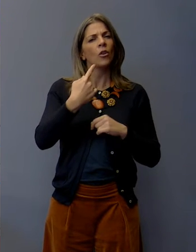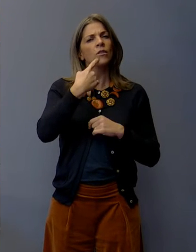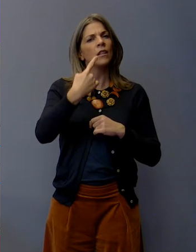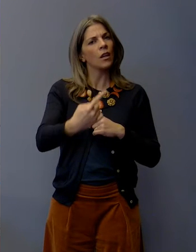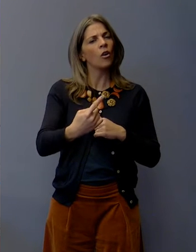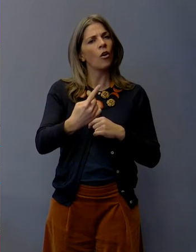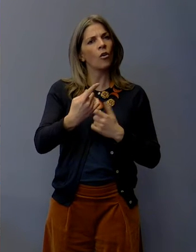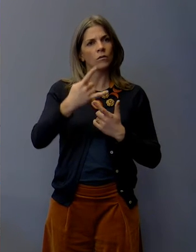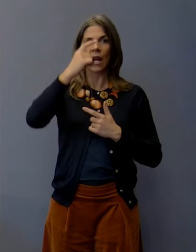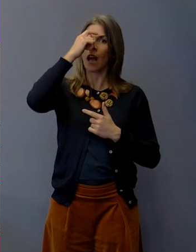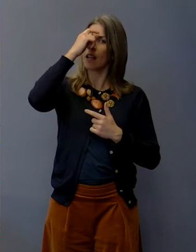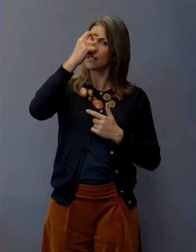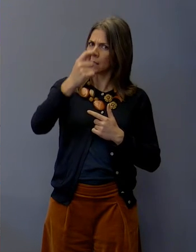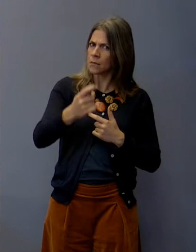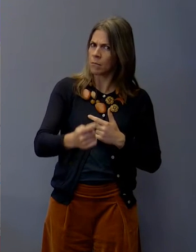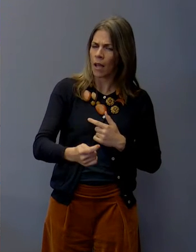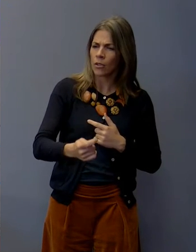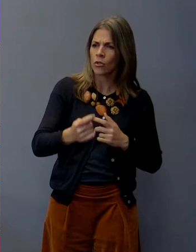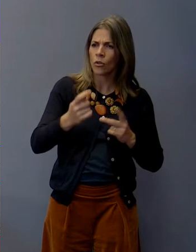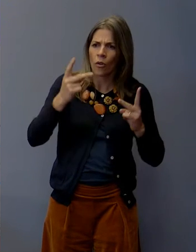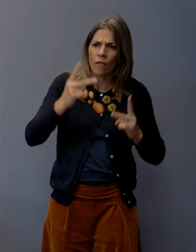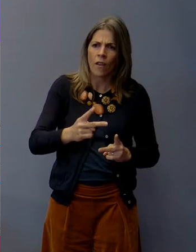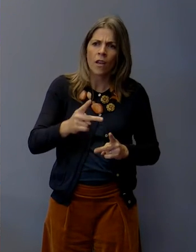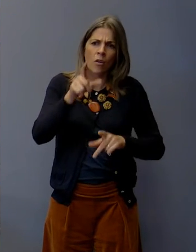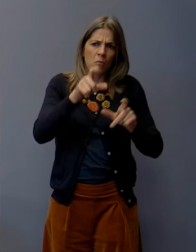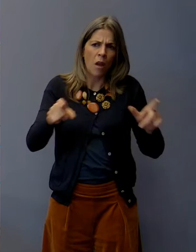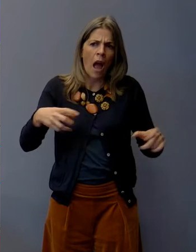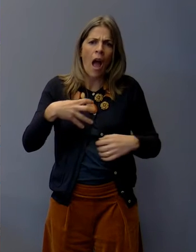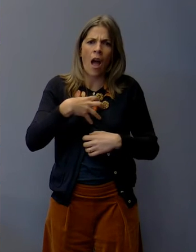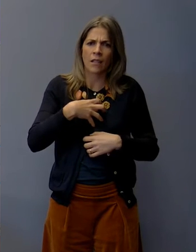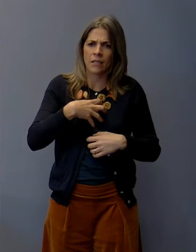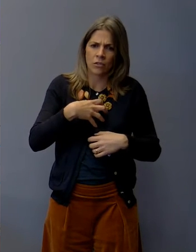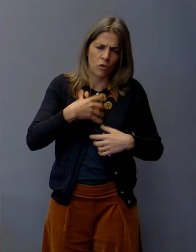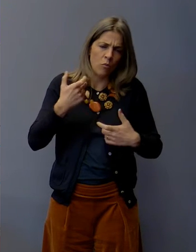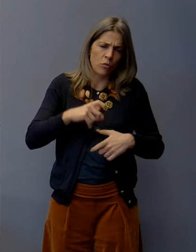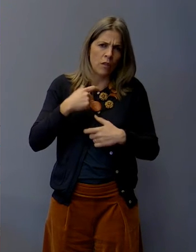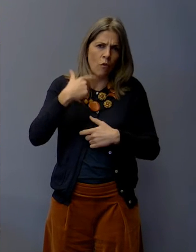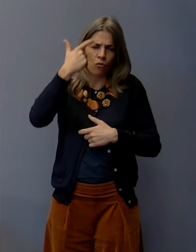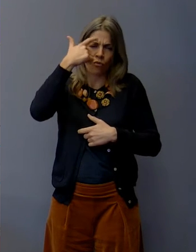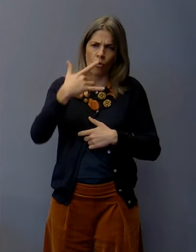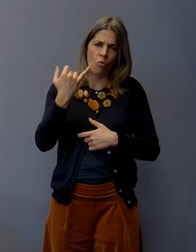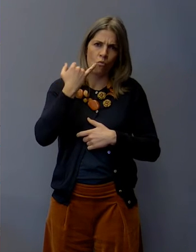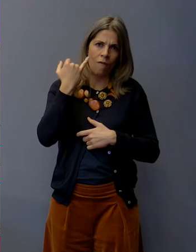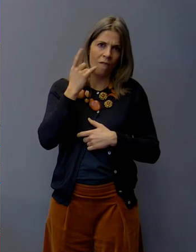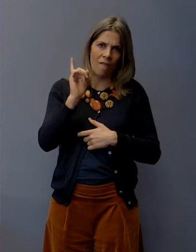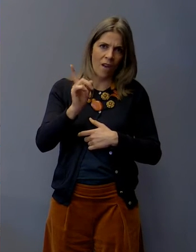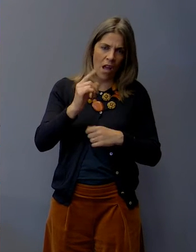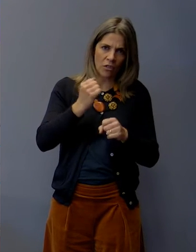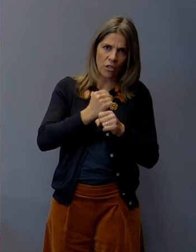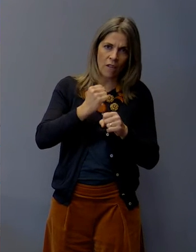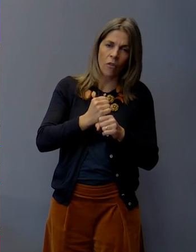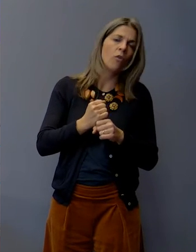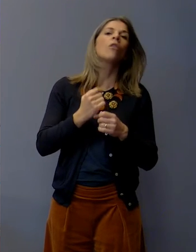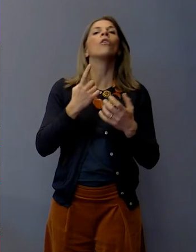nei confronti degli assessori che si stanno occupando di questa problematica che non è assolutamente facile ma non possiamo continuare a discutere